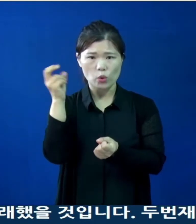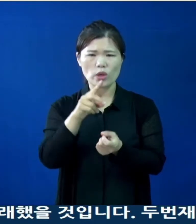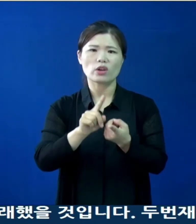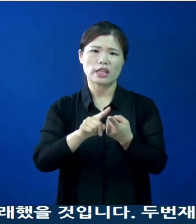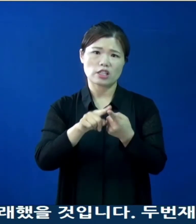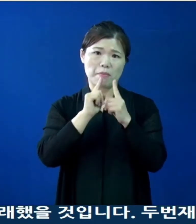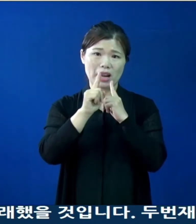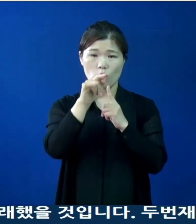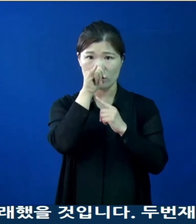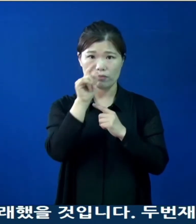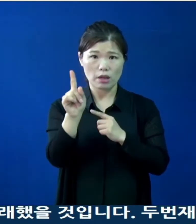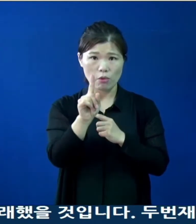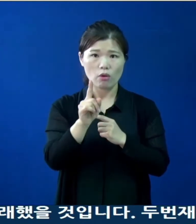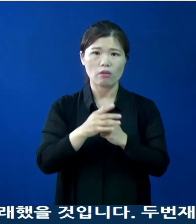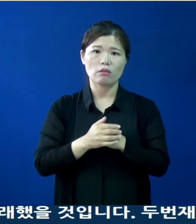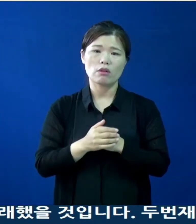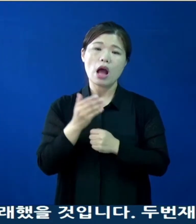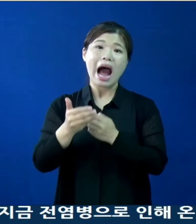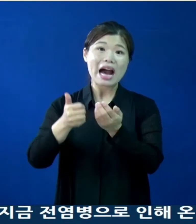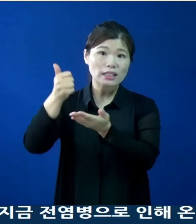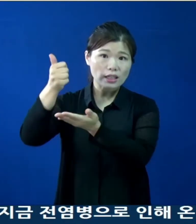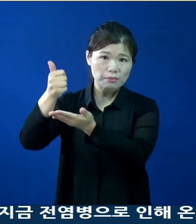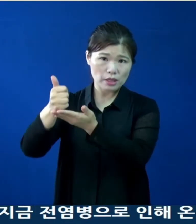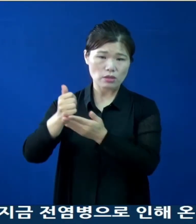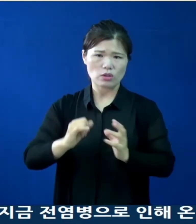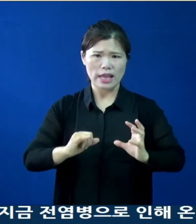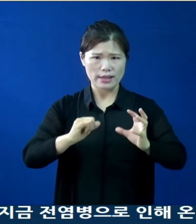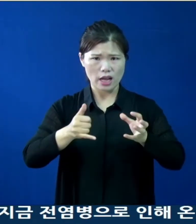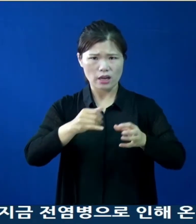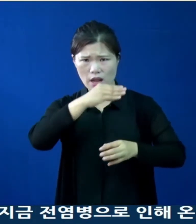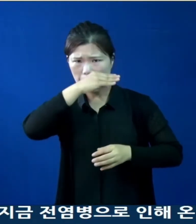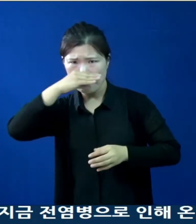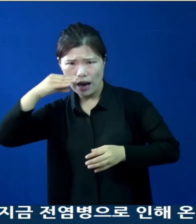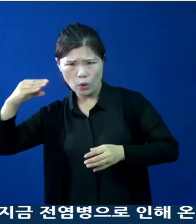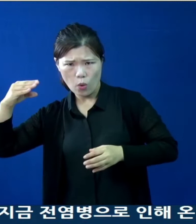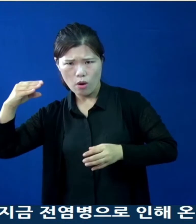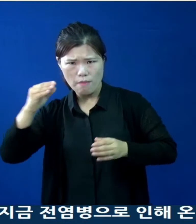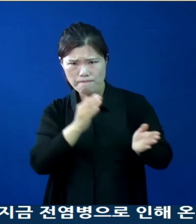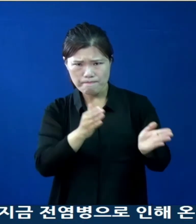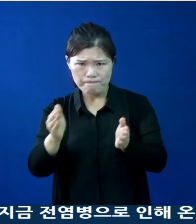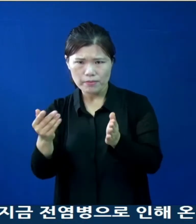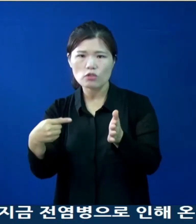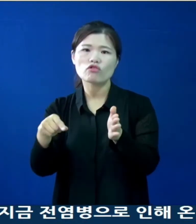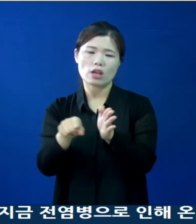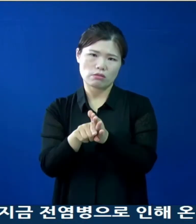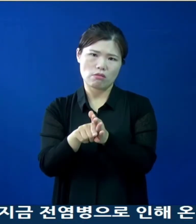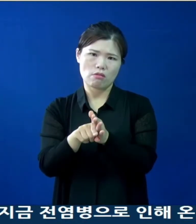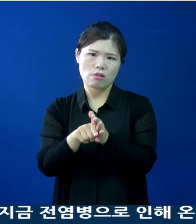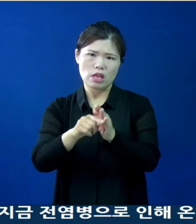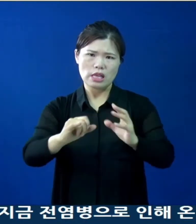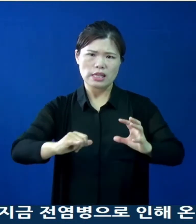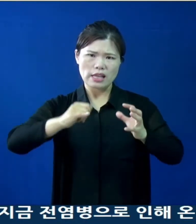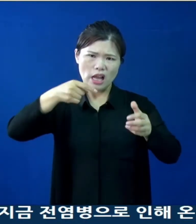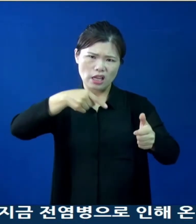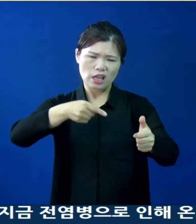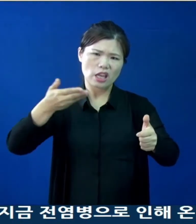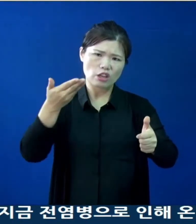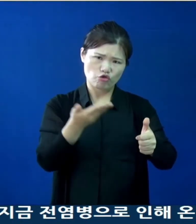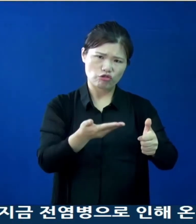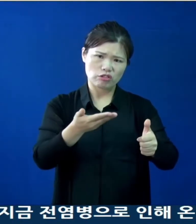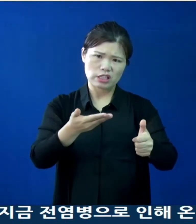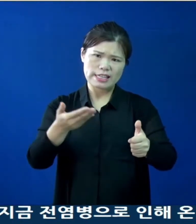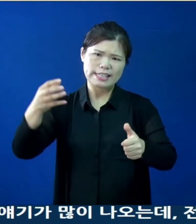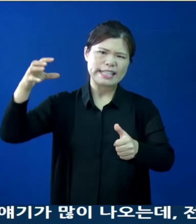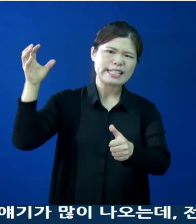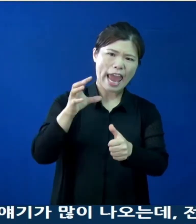의미입니다. 하나님께서 세상을 바로잡기 위해서 세상한테 주는 재앙, 믿지 않은 자들은 그